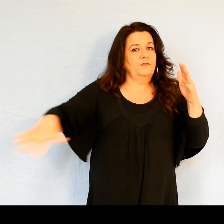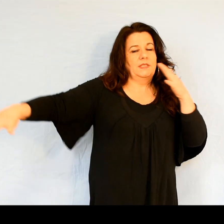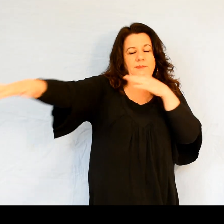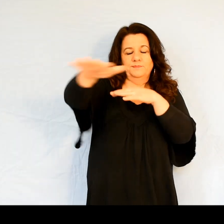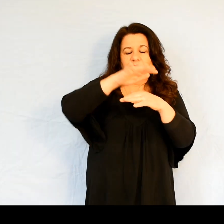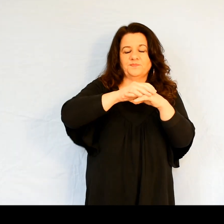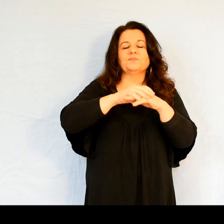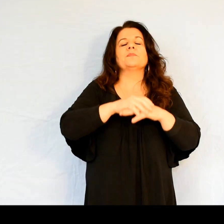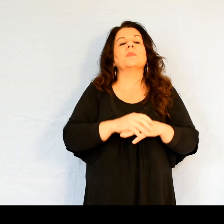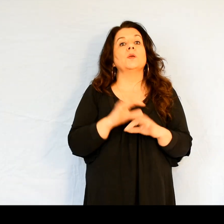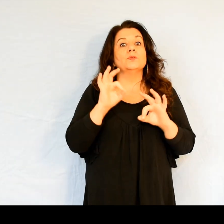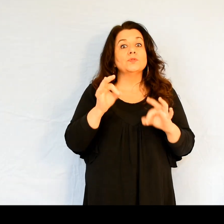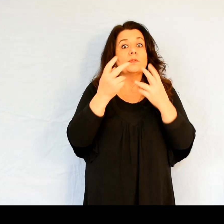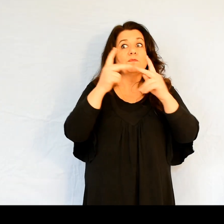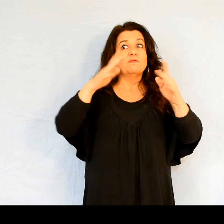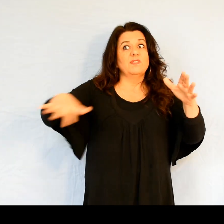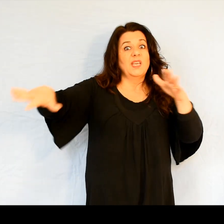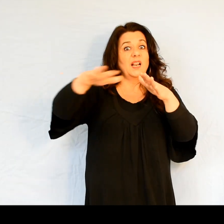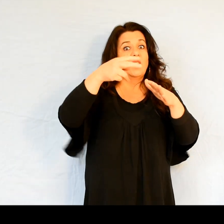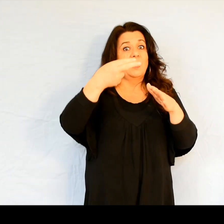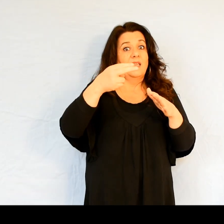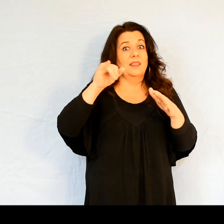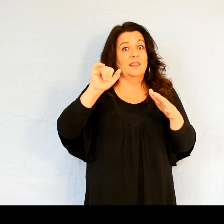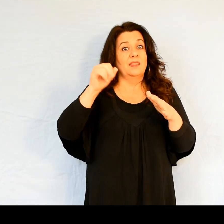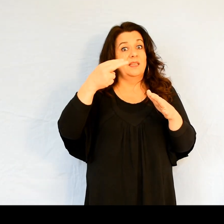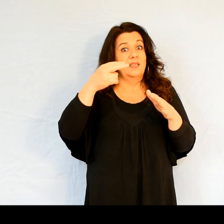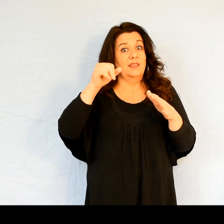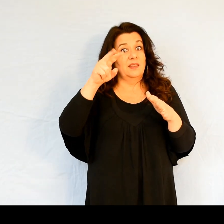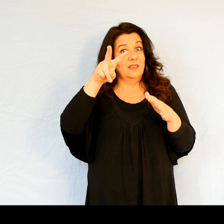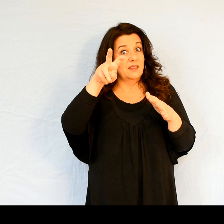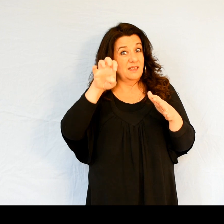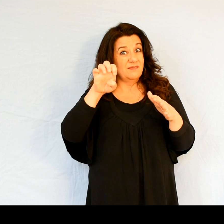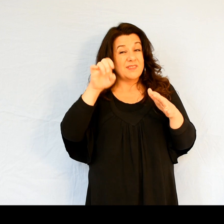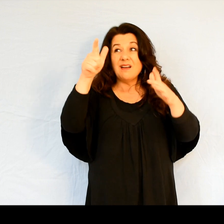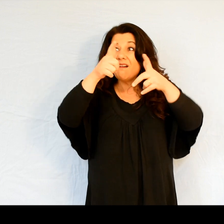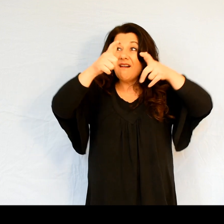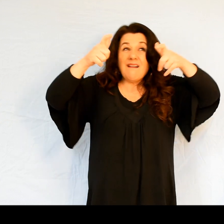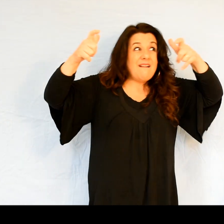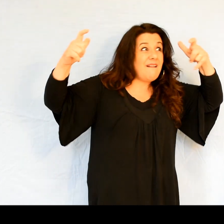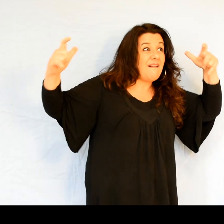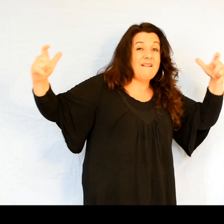ville extraordinairement grande. Il fallait 3 jours pour la traverser.